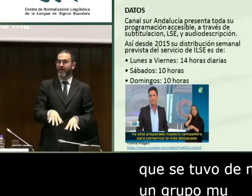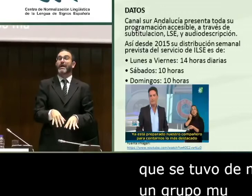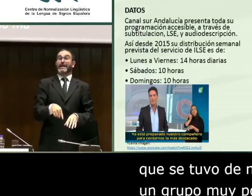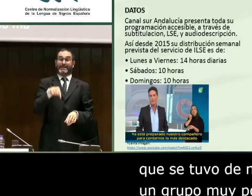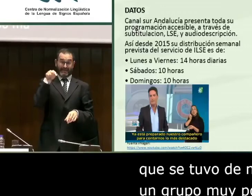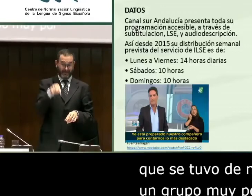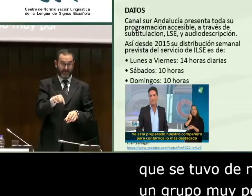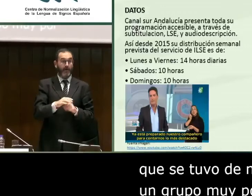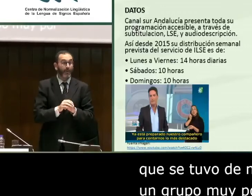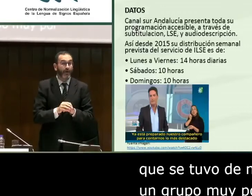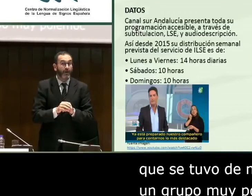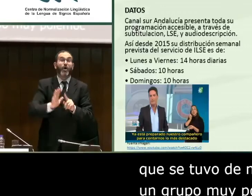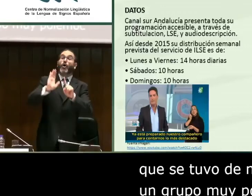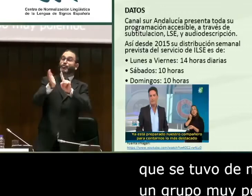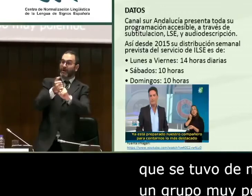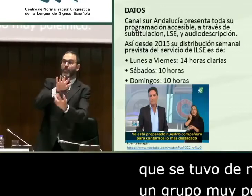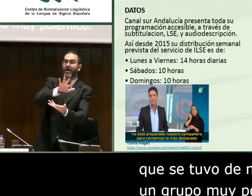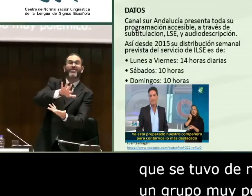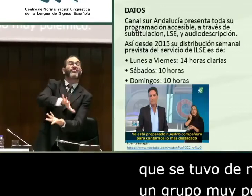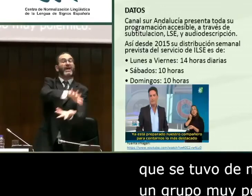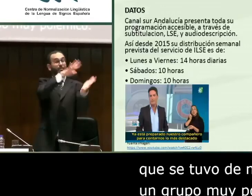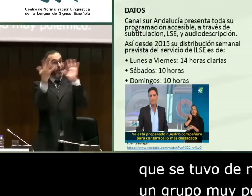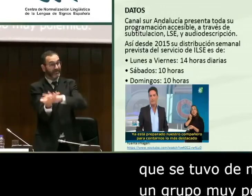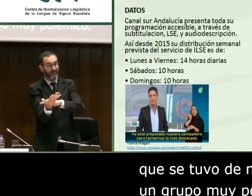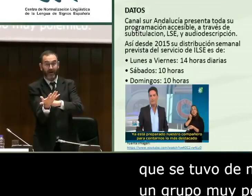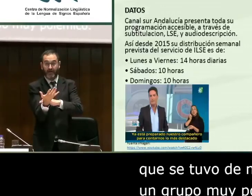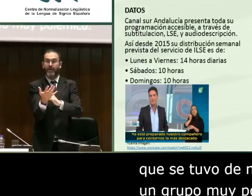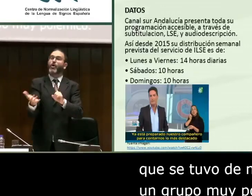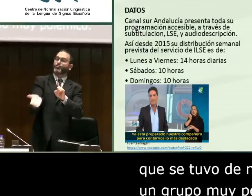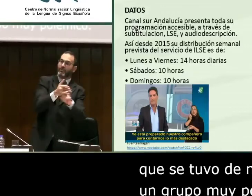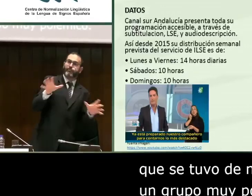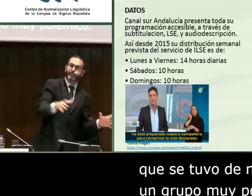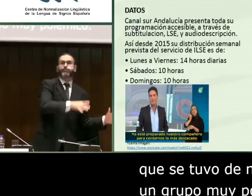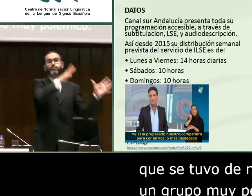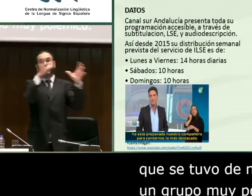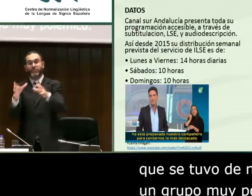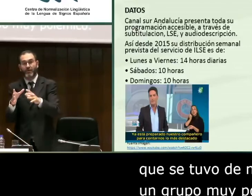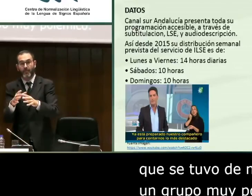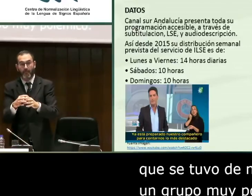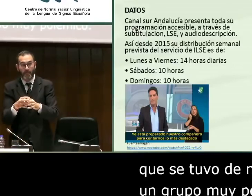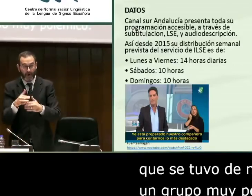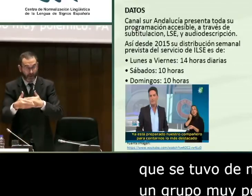estaba hecha esa medida. Queríamos acceder en igualdad de condiciones que el resto de la ciudadanía al contenido del canal.